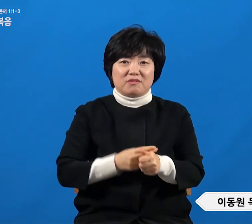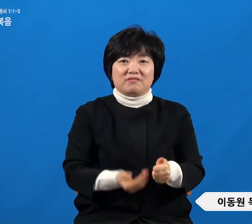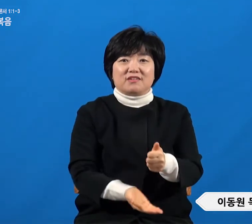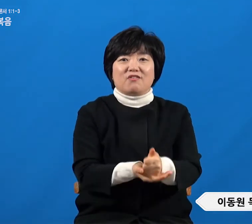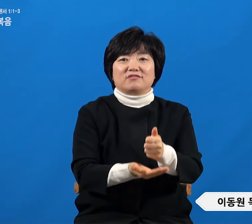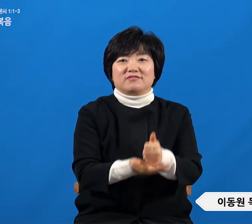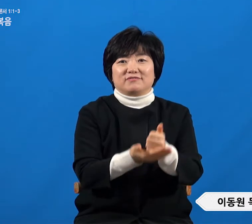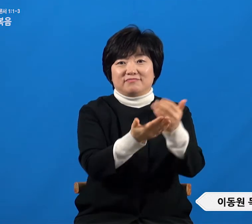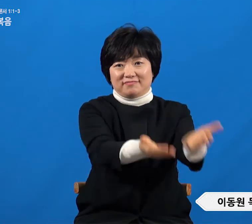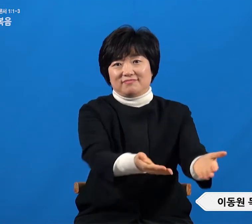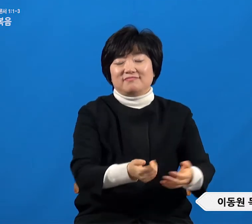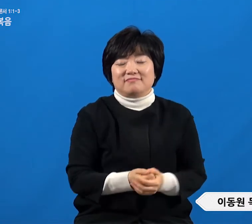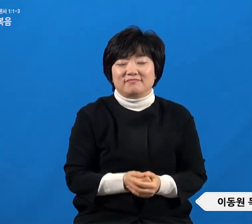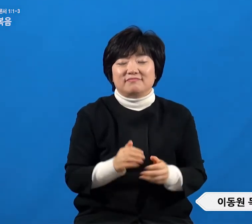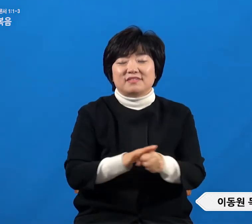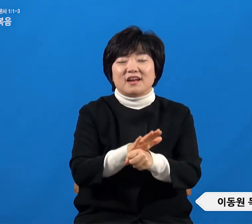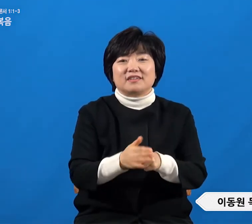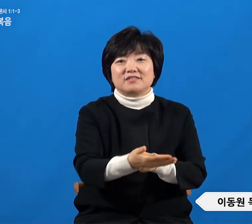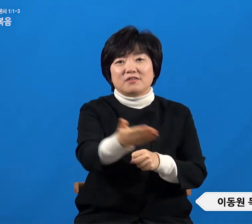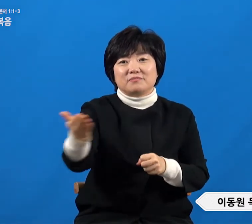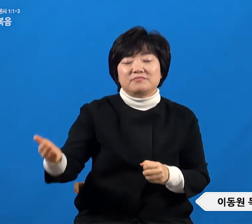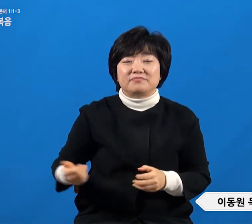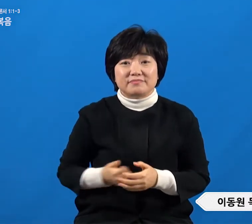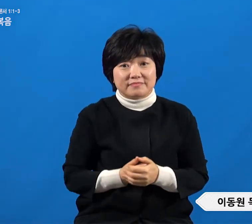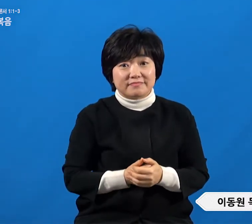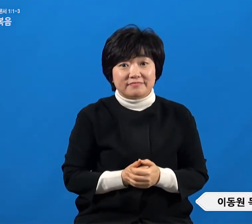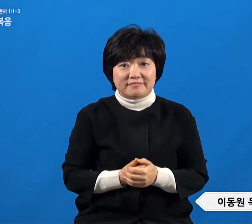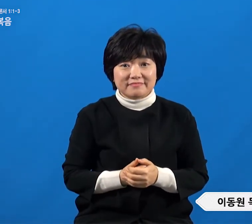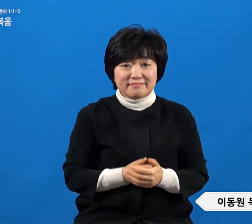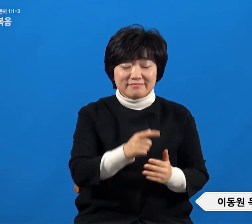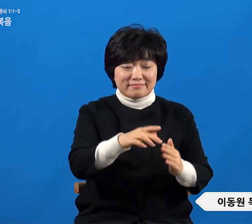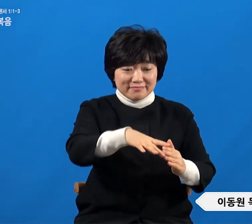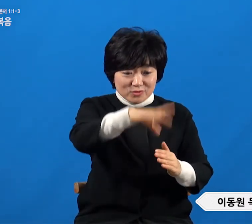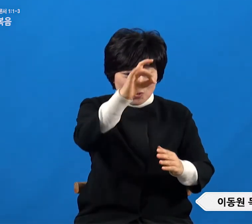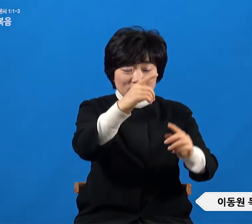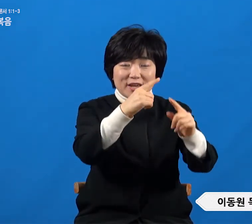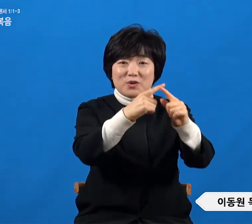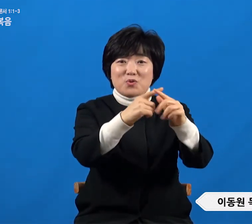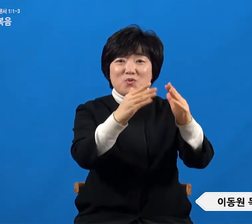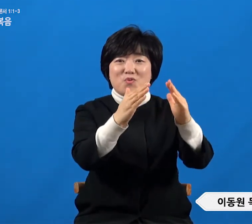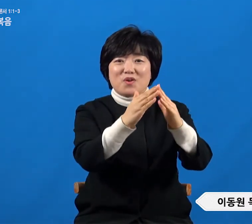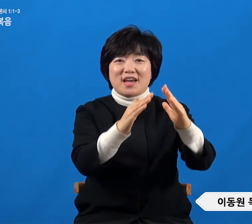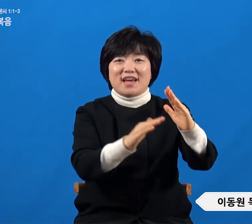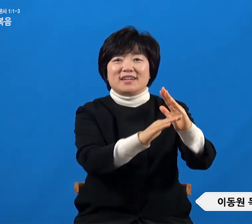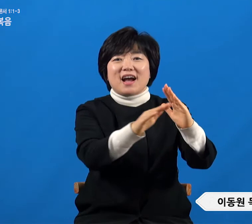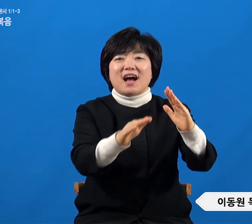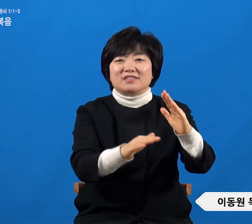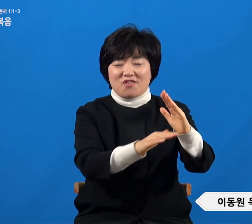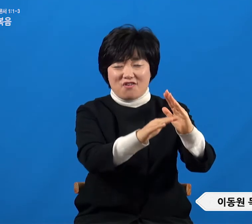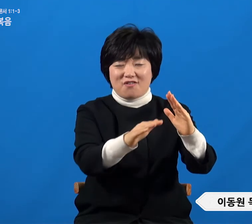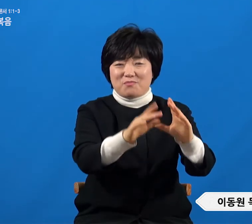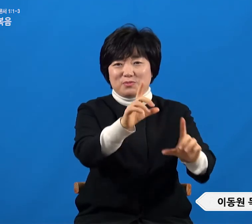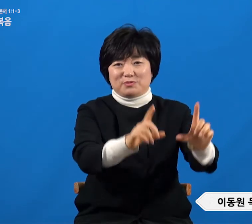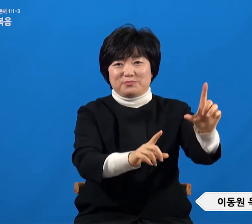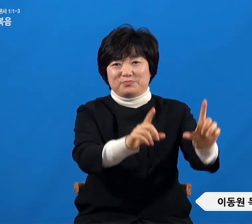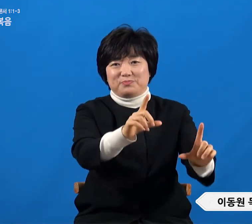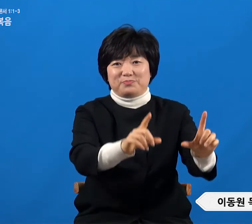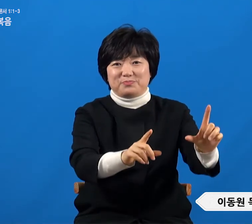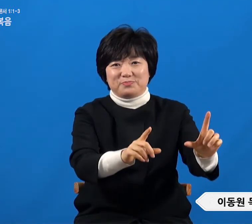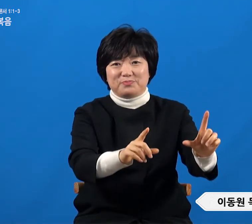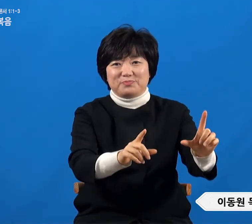것입니다. 사랑하는 여러분, 여기에 한 이상적인 초대교회의 한 가정을 볼 수가